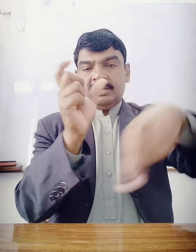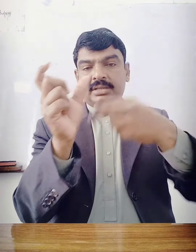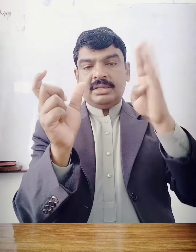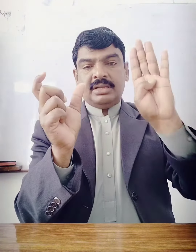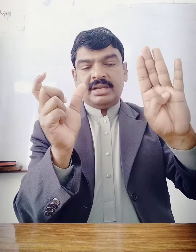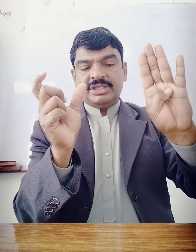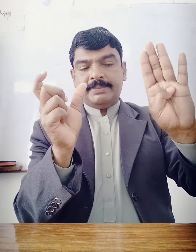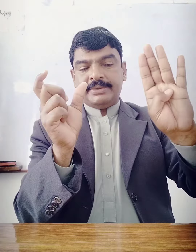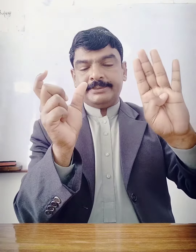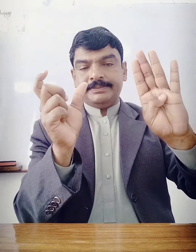रजब,